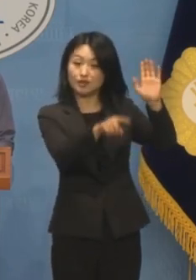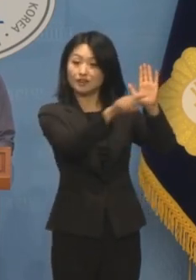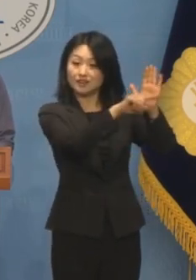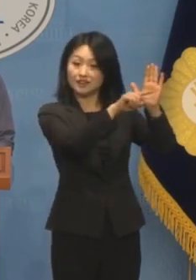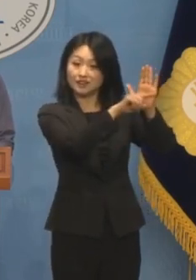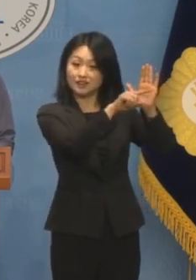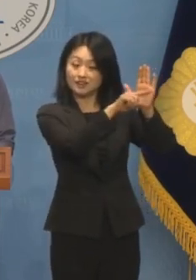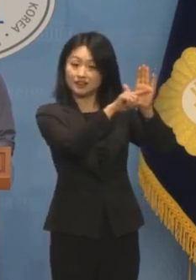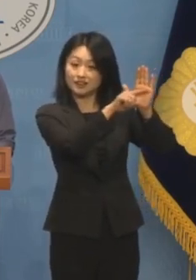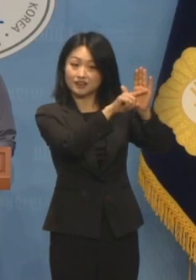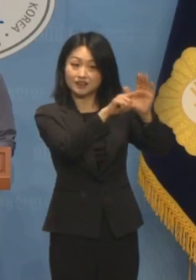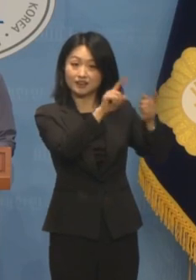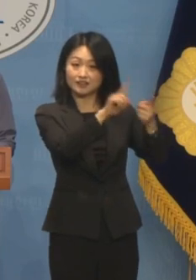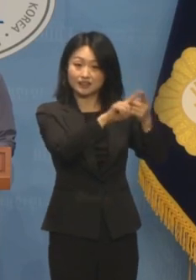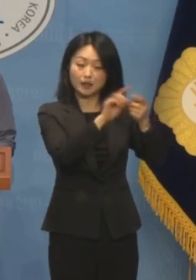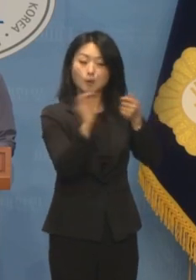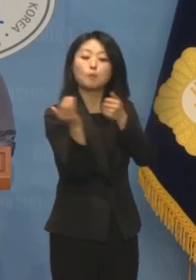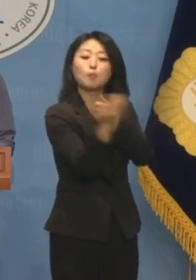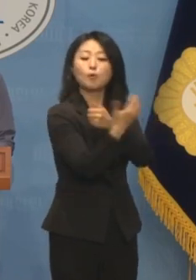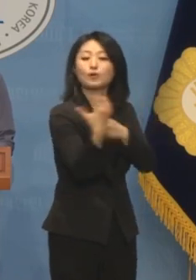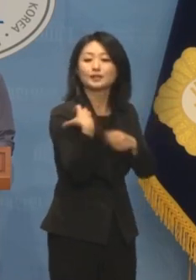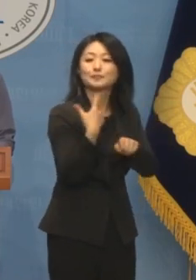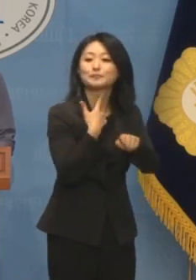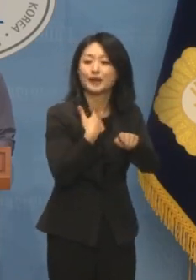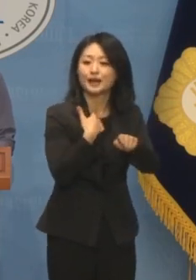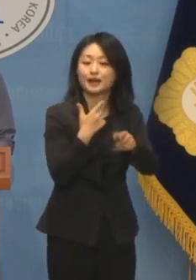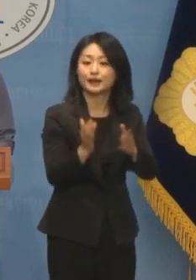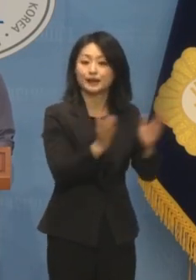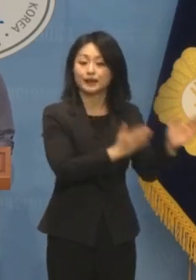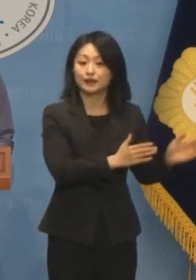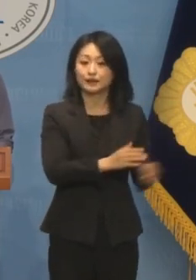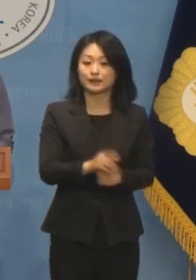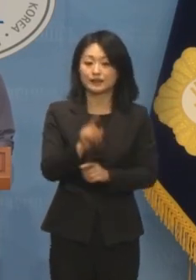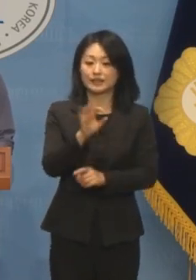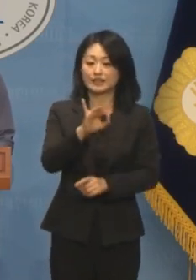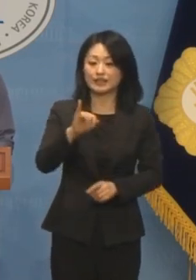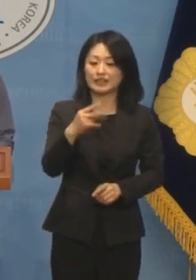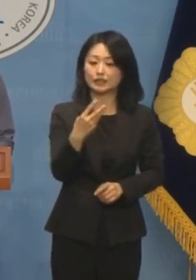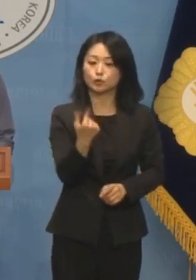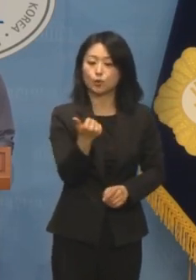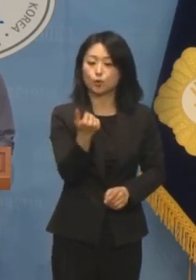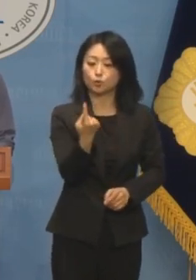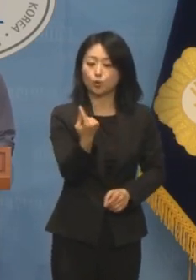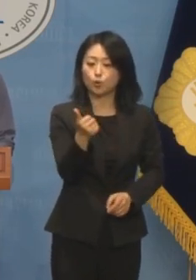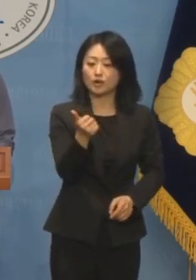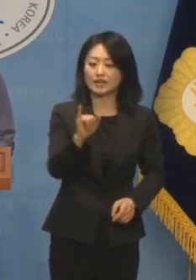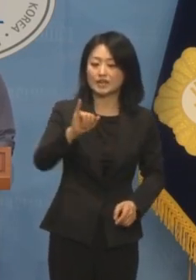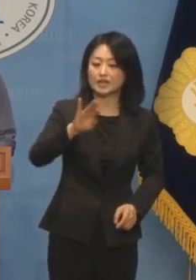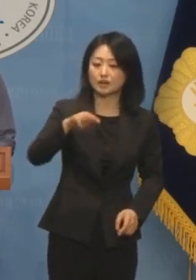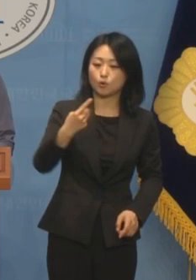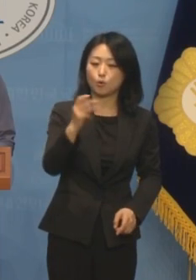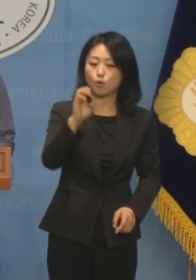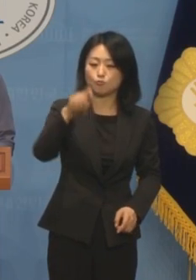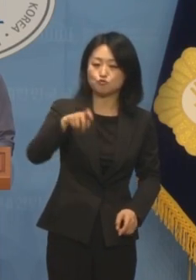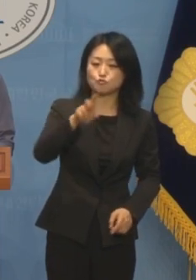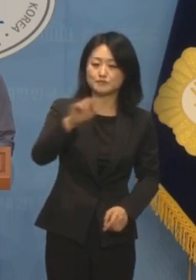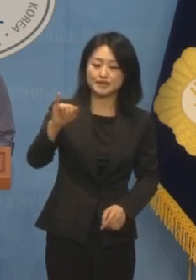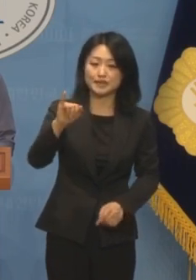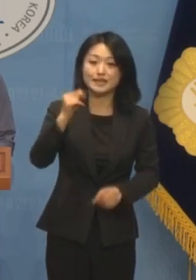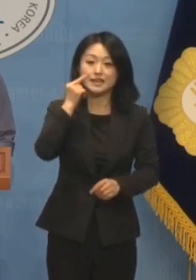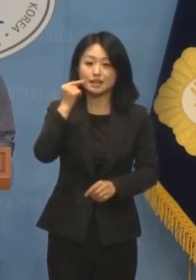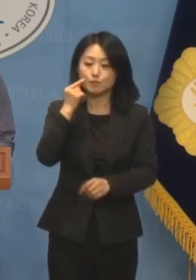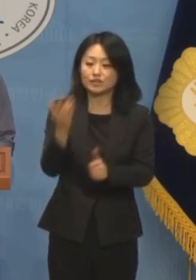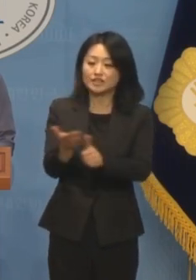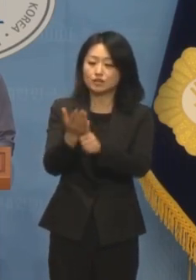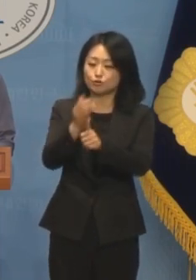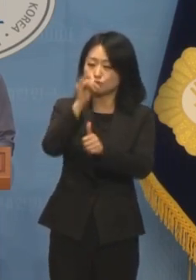검증 단장을 맡았습니다. 여기에 이토 히로부미를 두고 일본이 키운 인재라고 당당하게